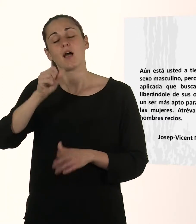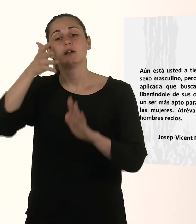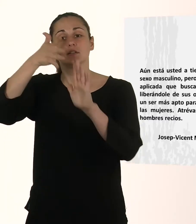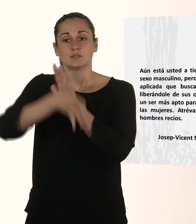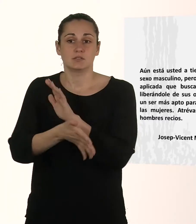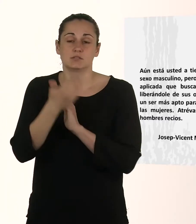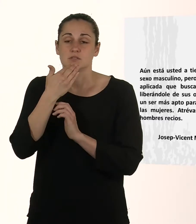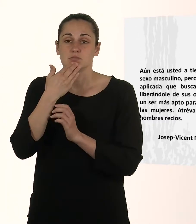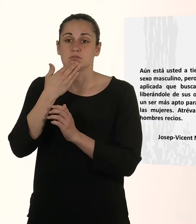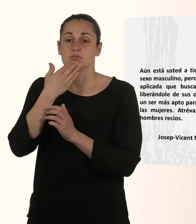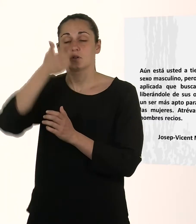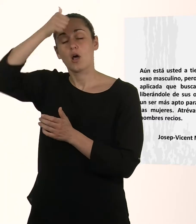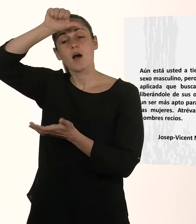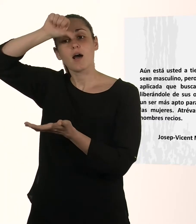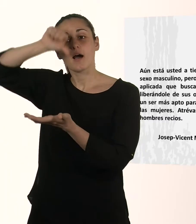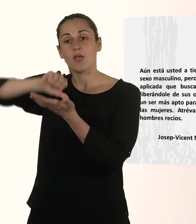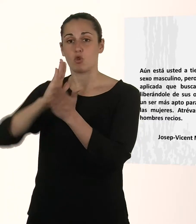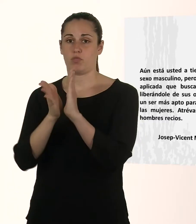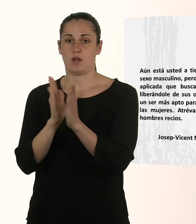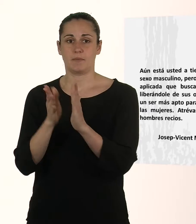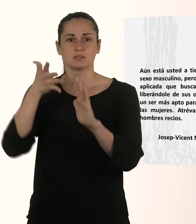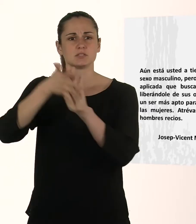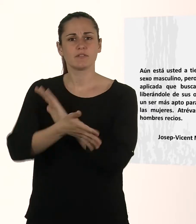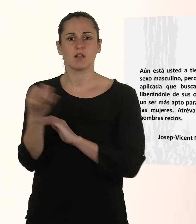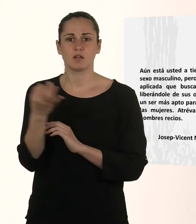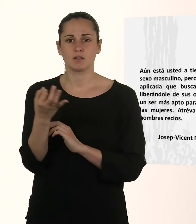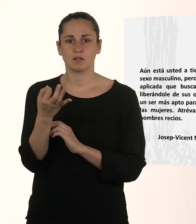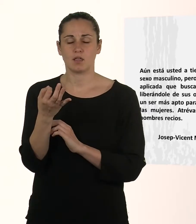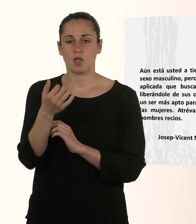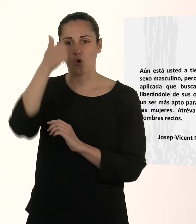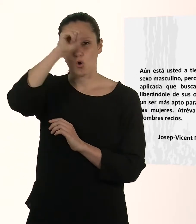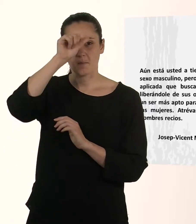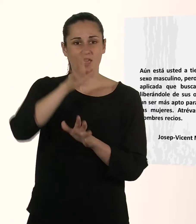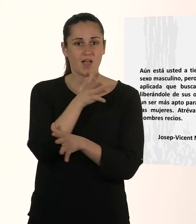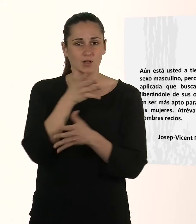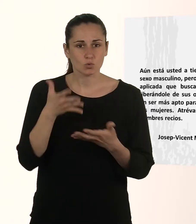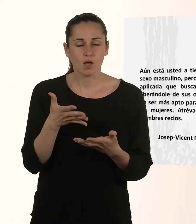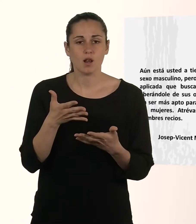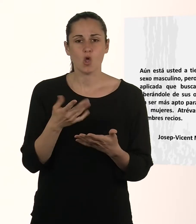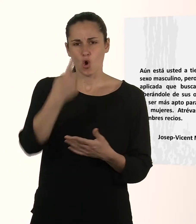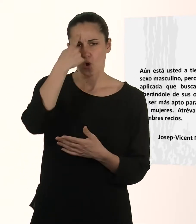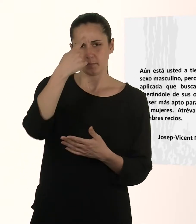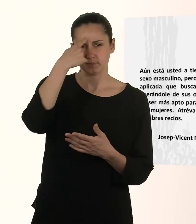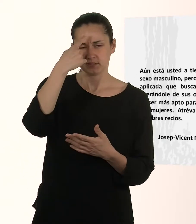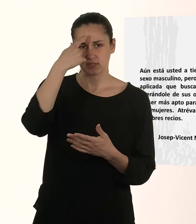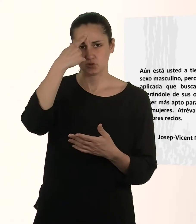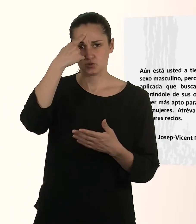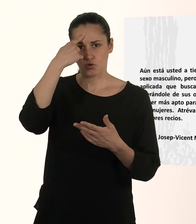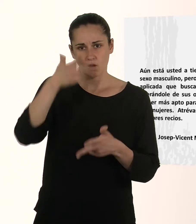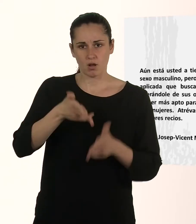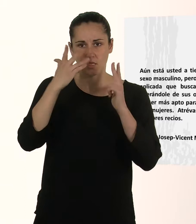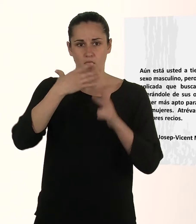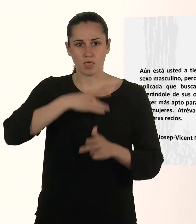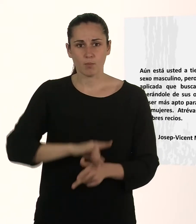desasnar al varón contemporáneo, liberándole de sus obsesiones y puñetas y haciendo de él un ser más apto para el goce